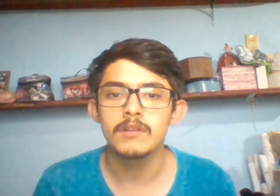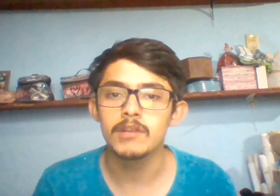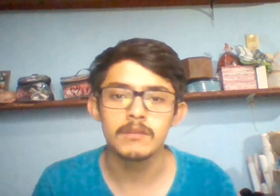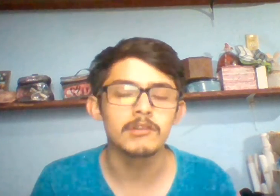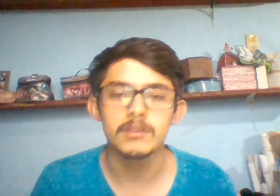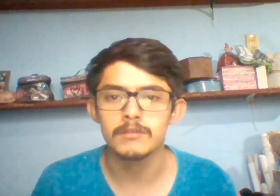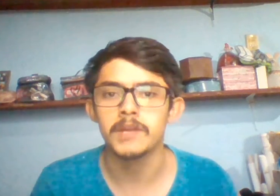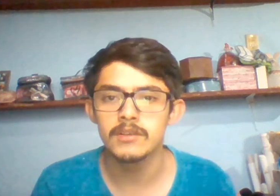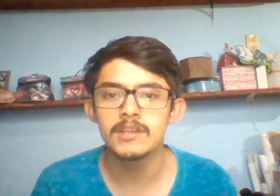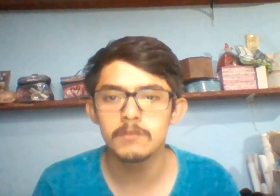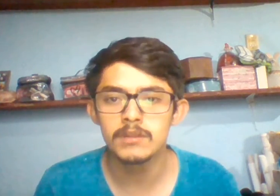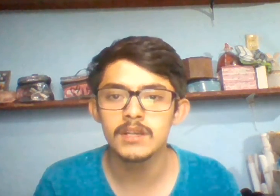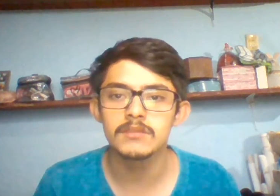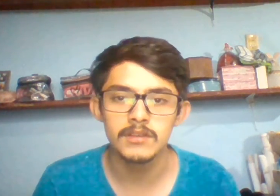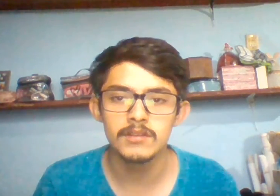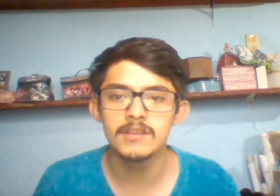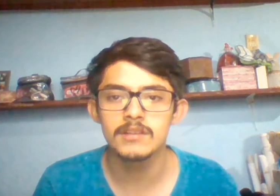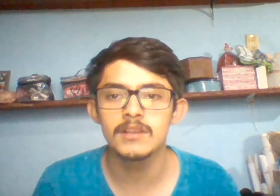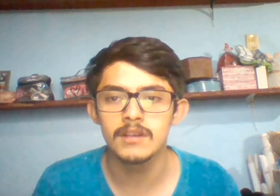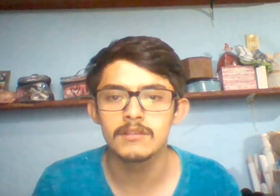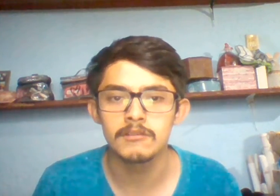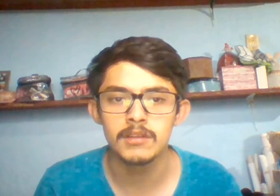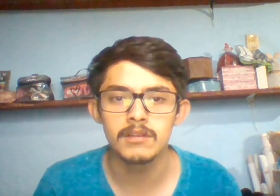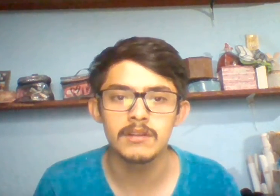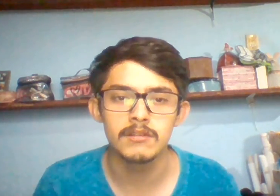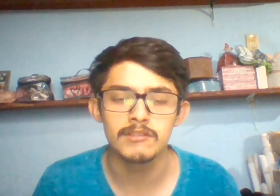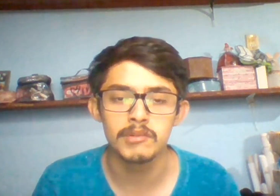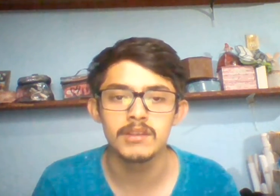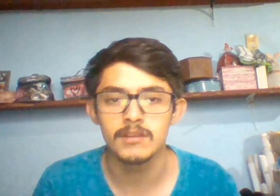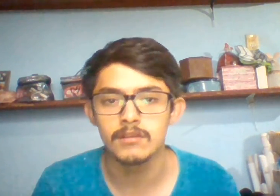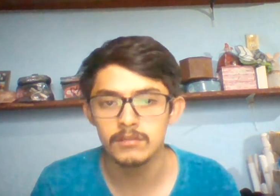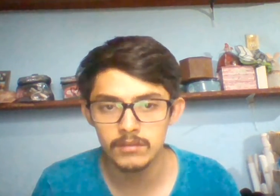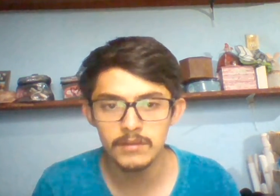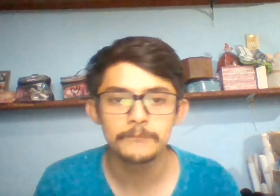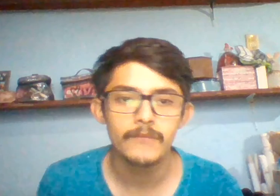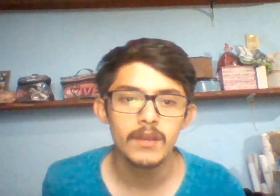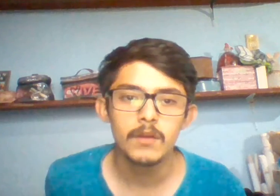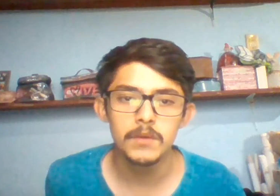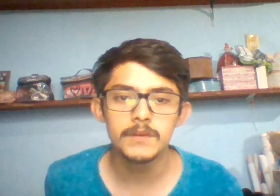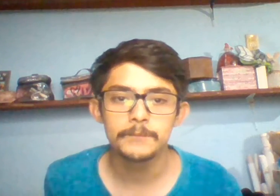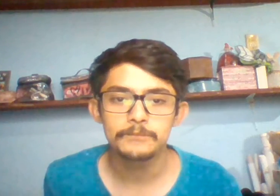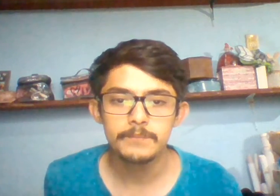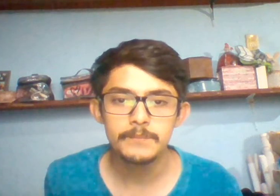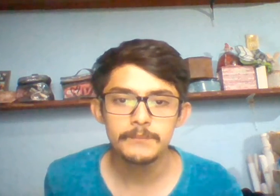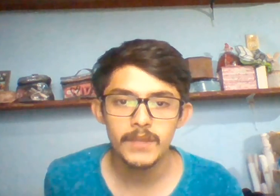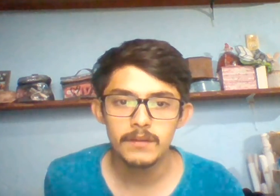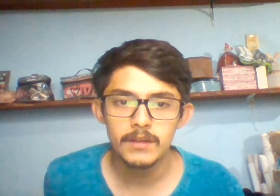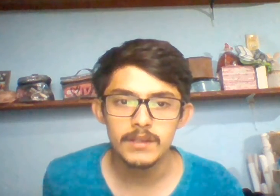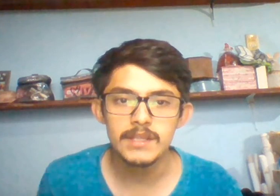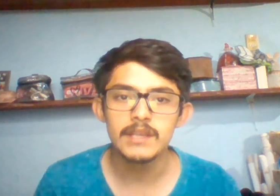Cuanto mayor sea el voltaje o tensión, existe el circuito al que corresponde ese conductor. Bueno, la